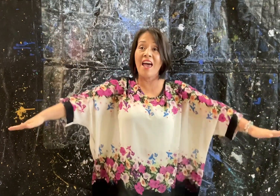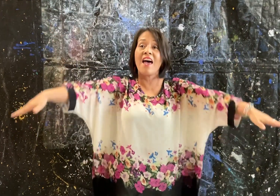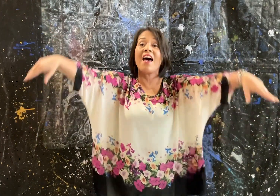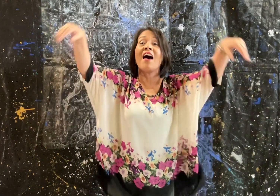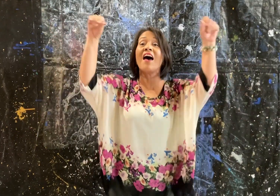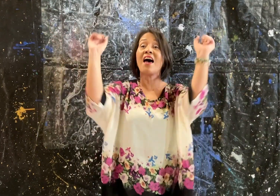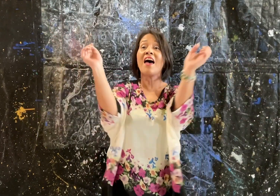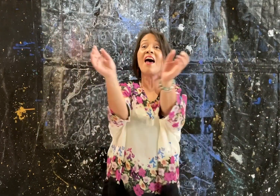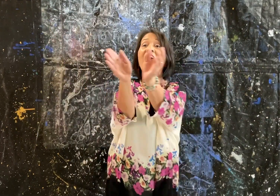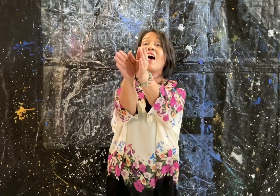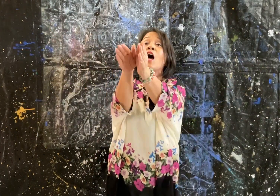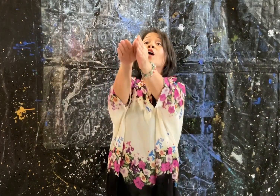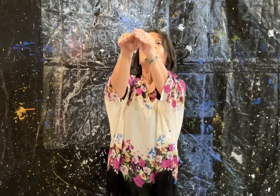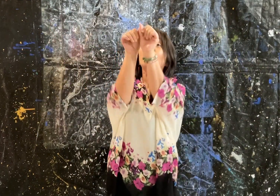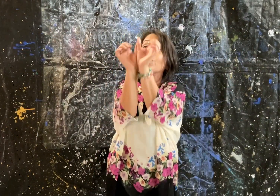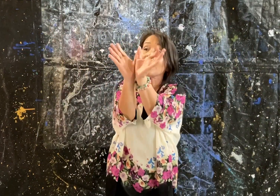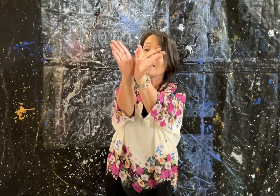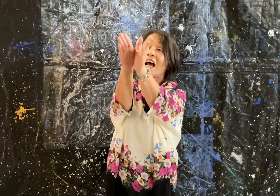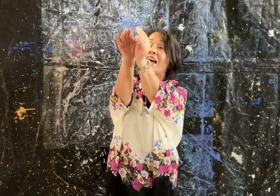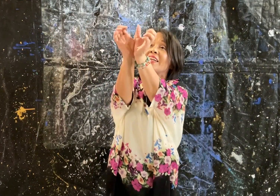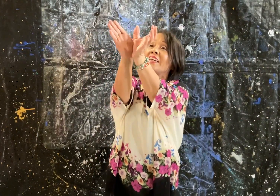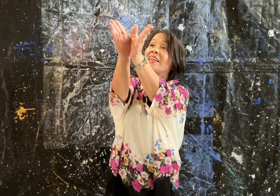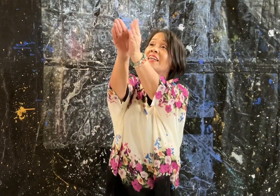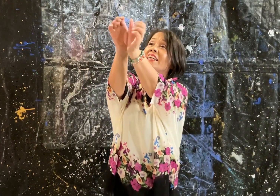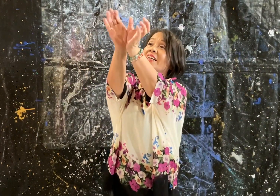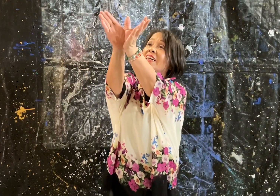せ行きたい